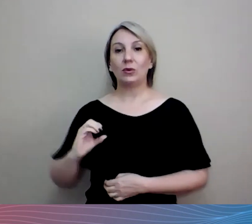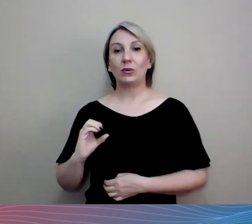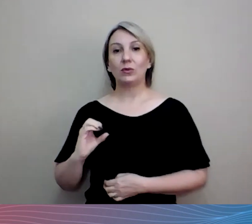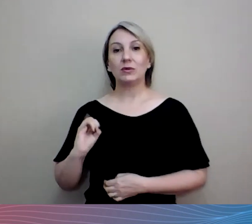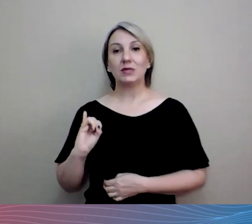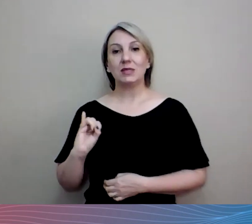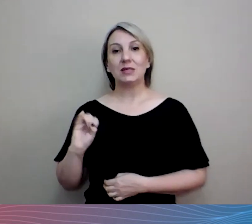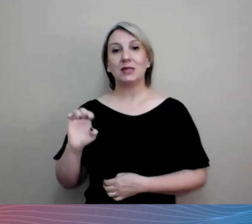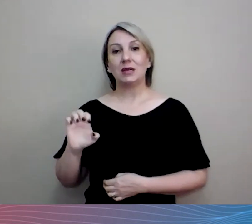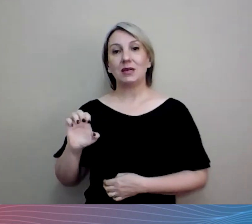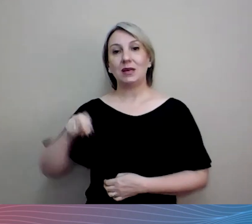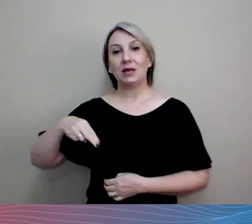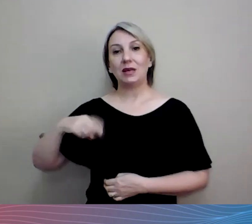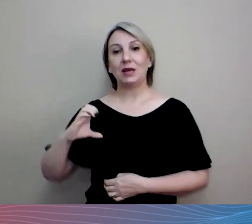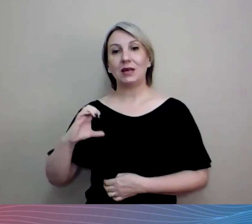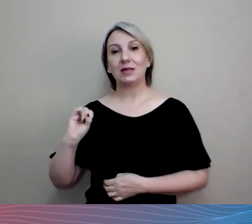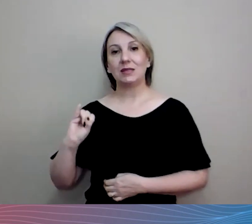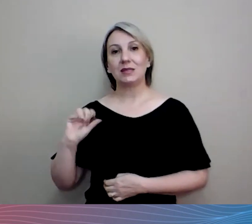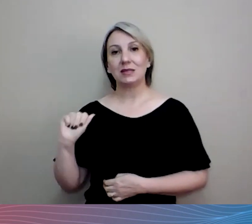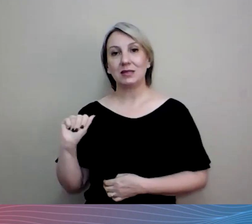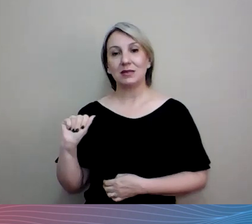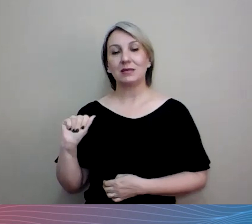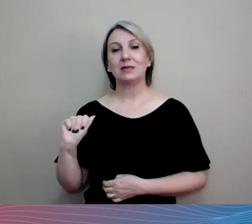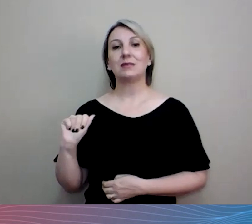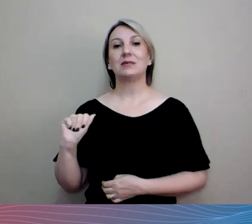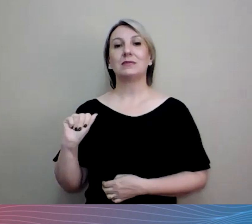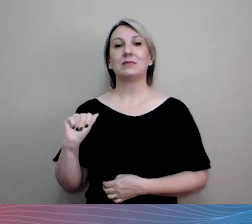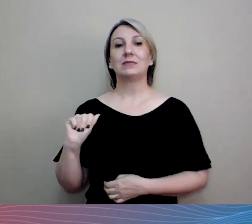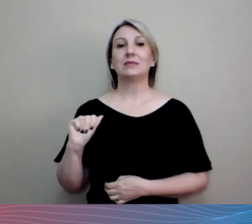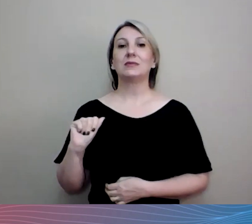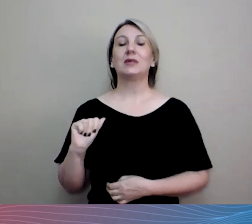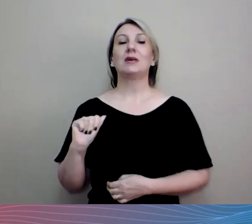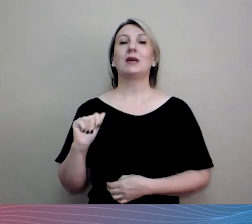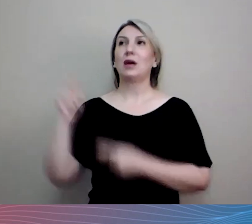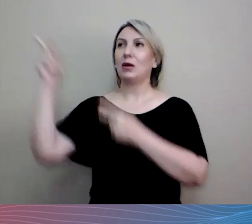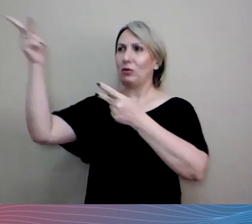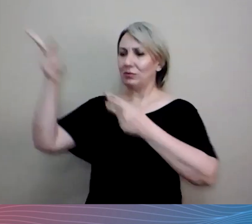homem. Então nós precisamos convidar a Cristo, que está no espírito